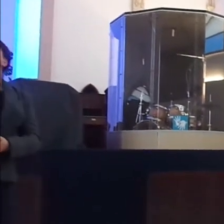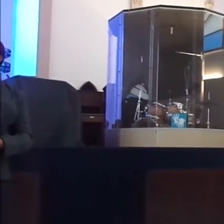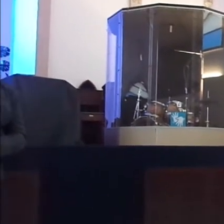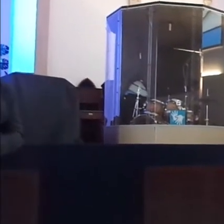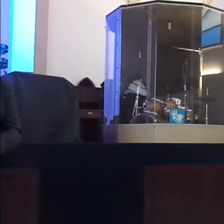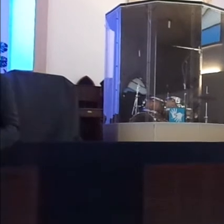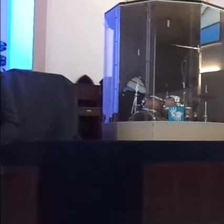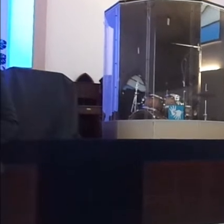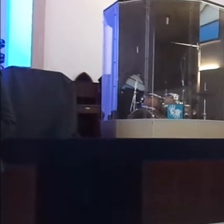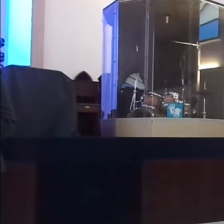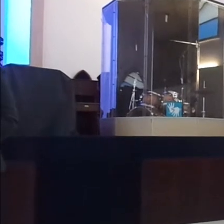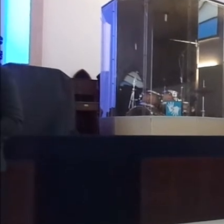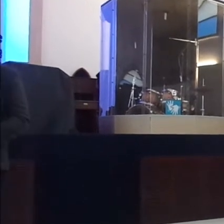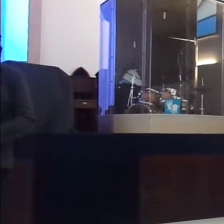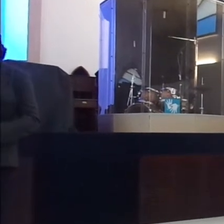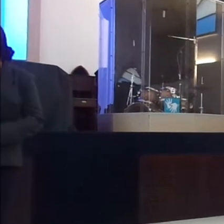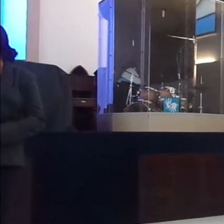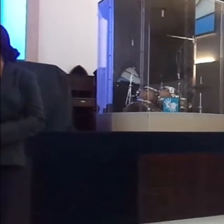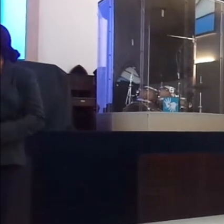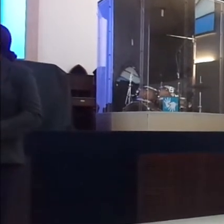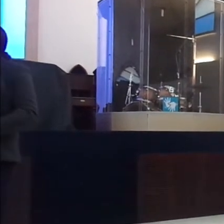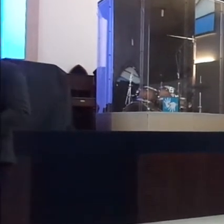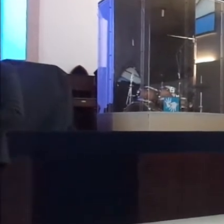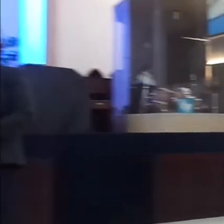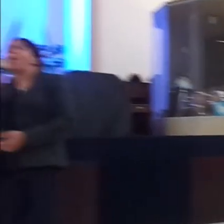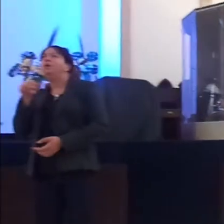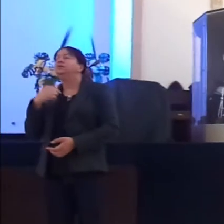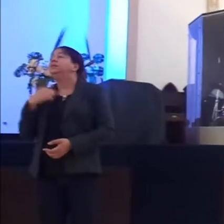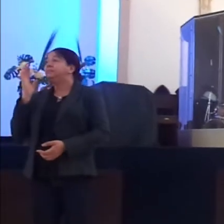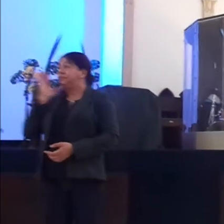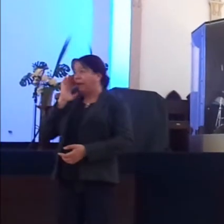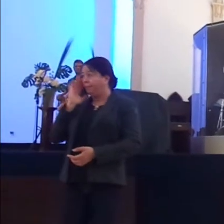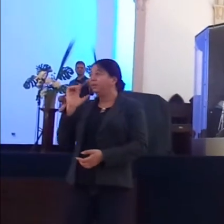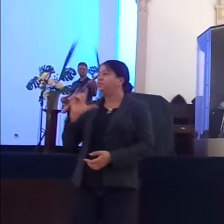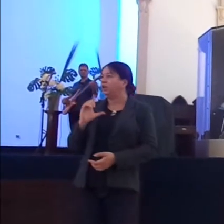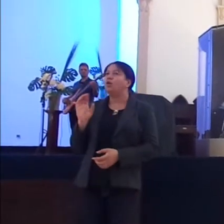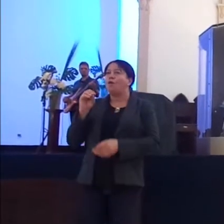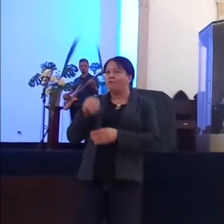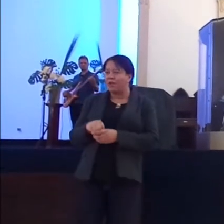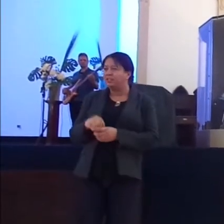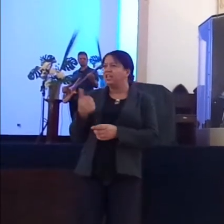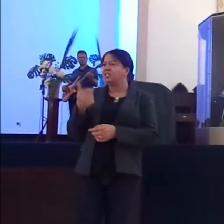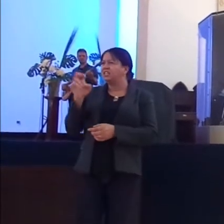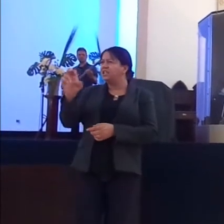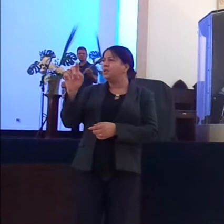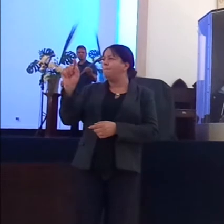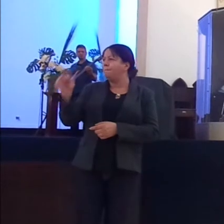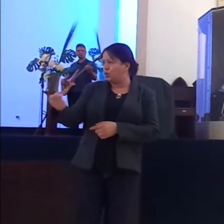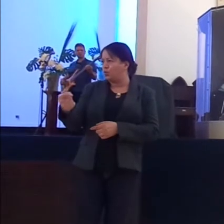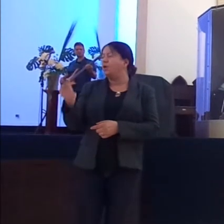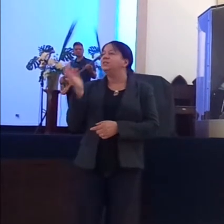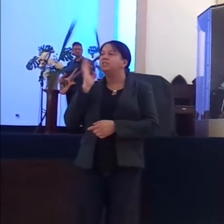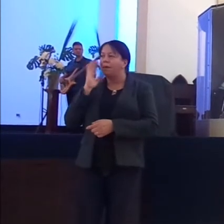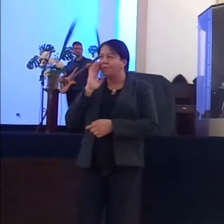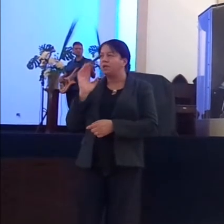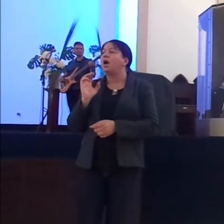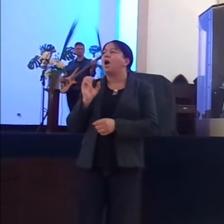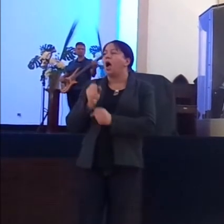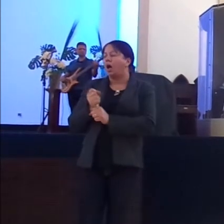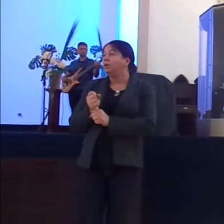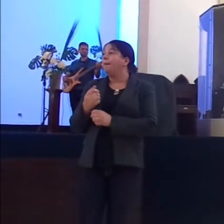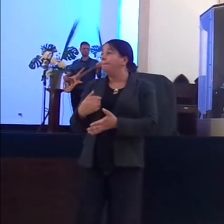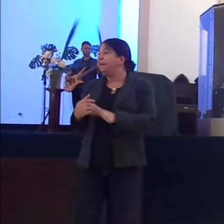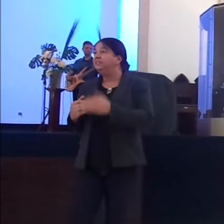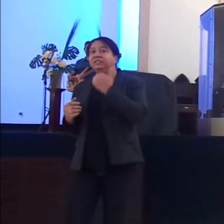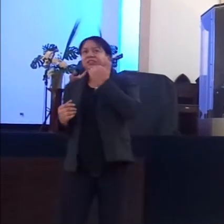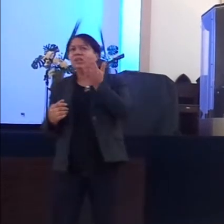e ninguém sabia quem era esse irmão. Todo mundo sabia que tinha tido uma oferta de 15 mil reais naquele ano, mas ninguém